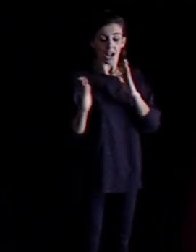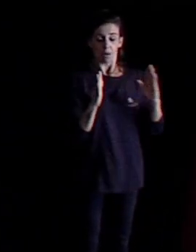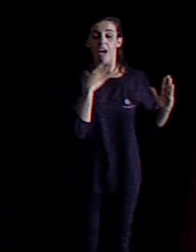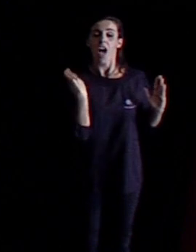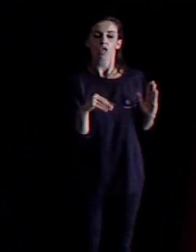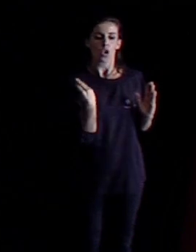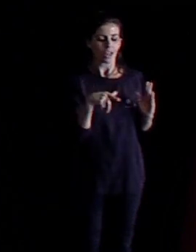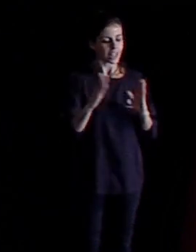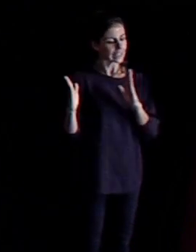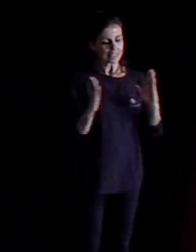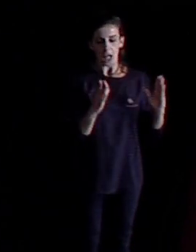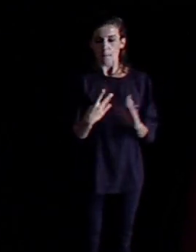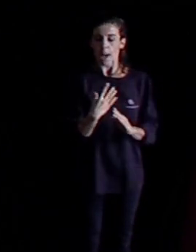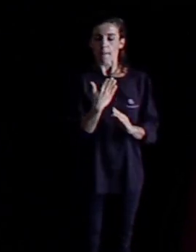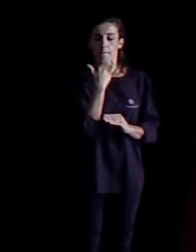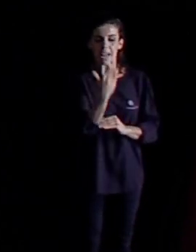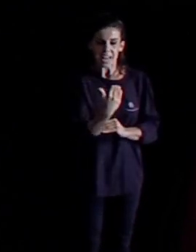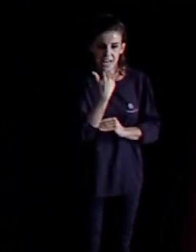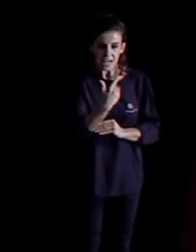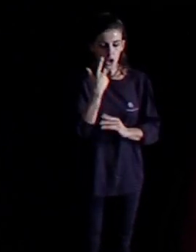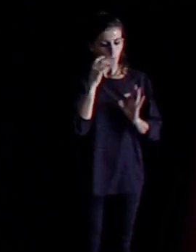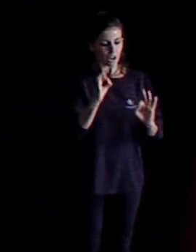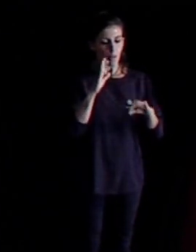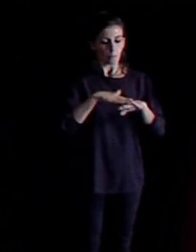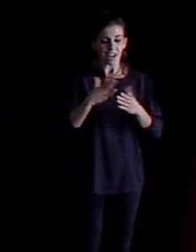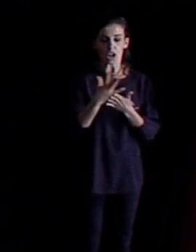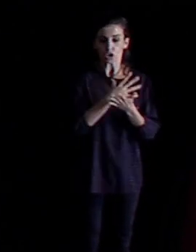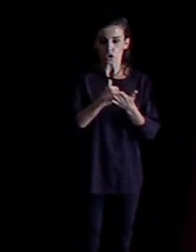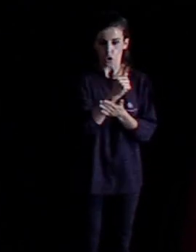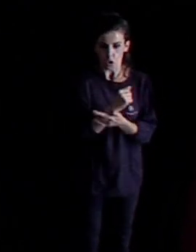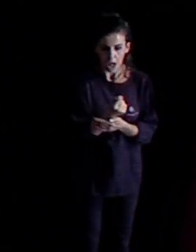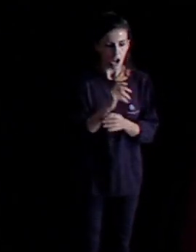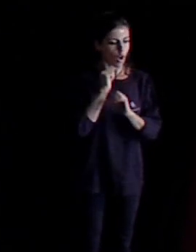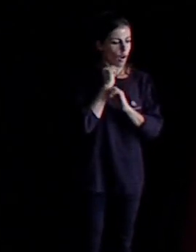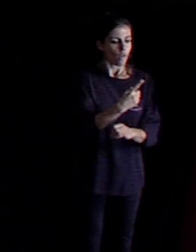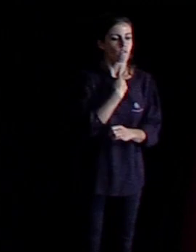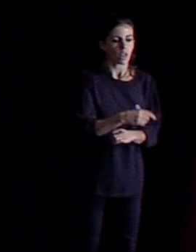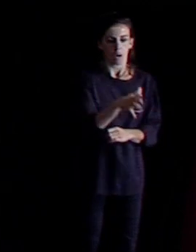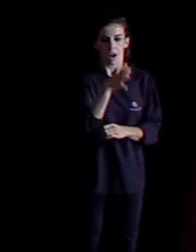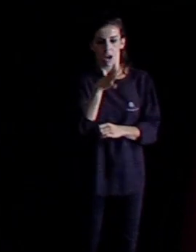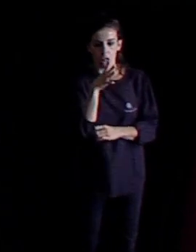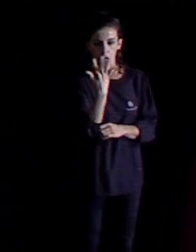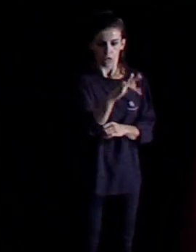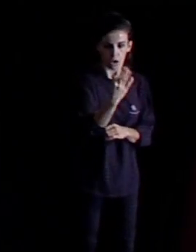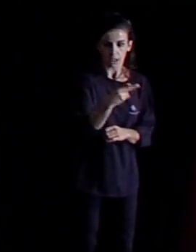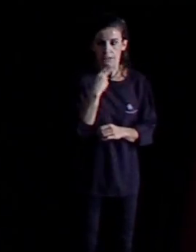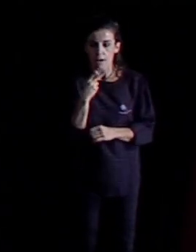etapa claramente de riesgo para todas las conductas, para el alcohol, para el tabaco, para las drogas, para absolutamente